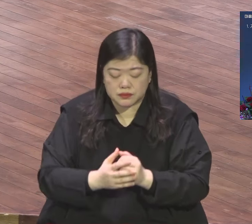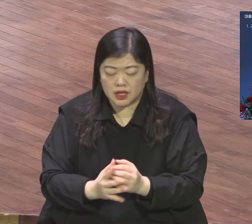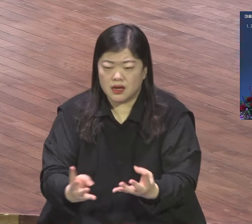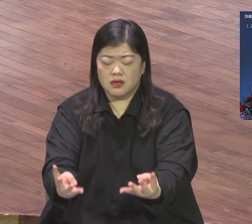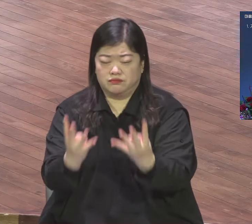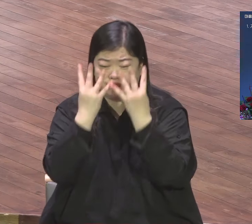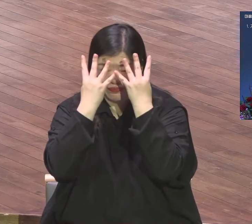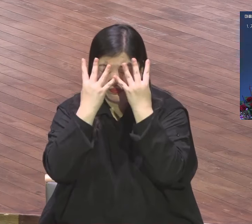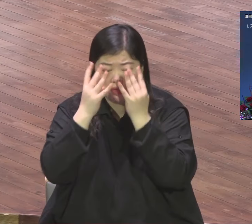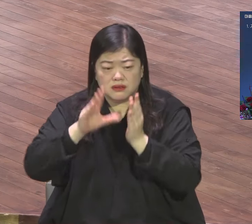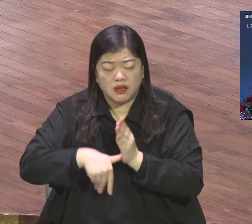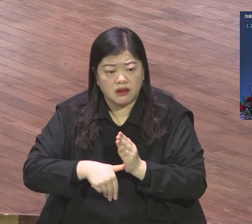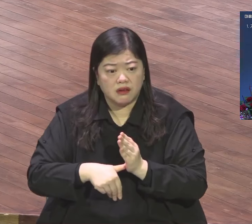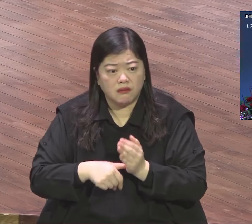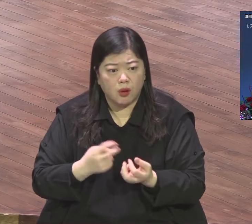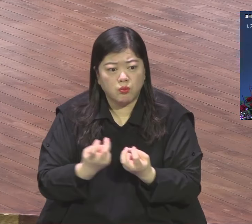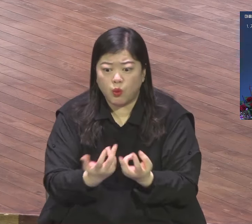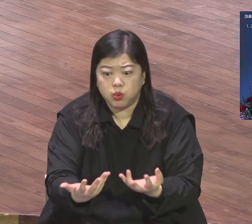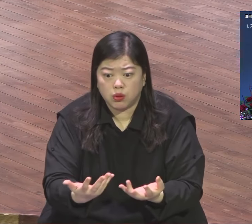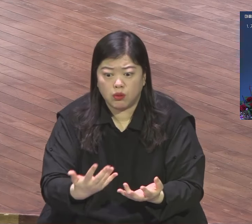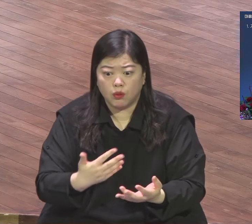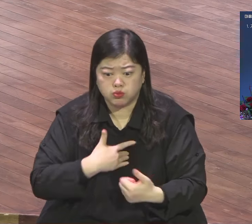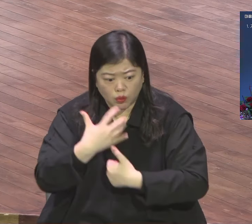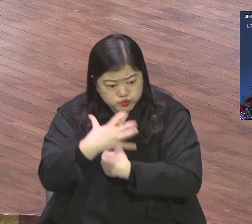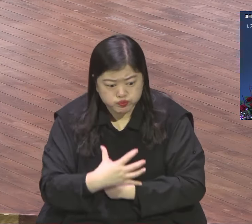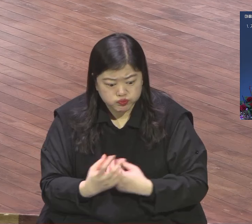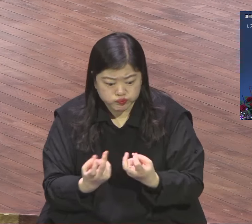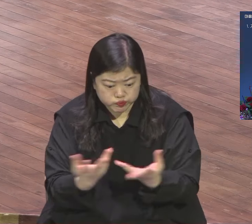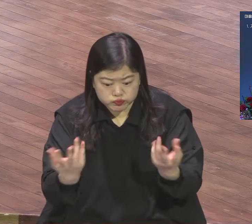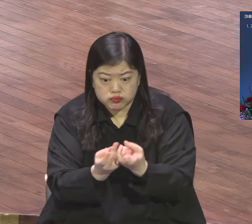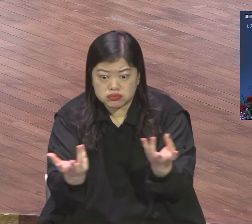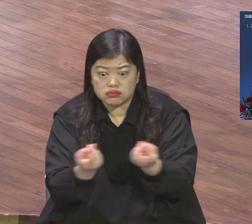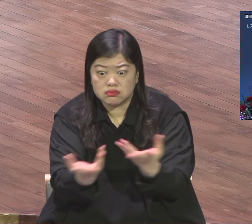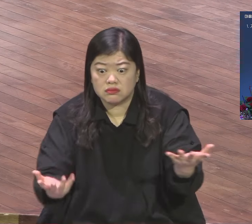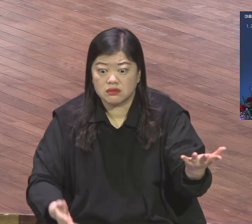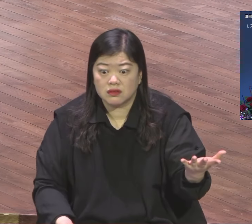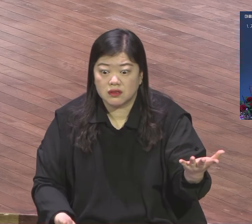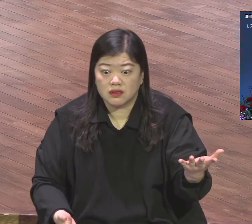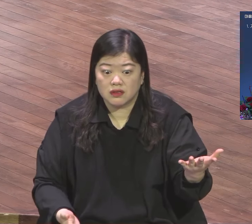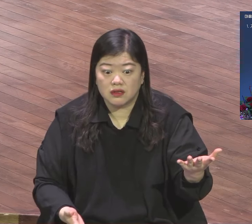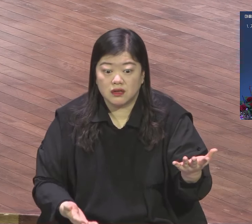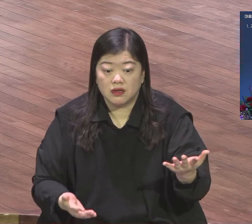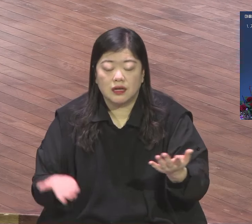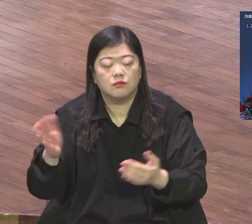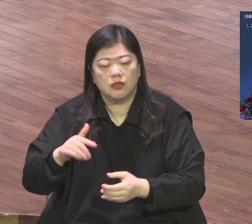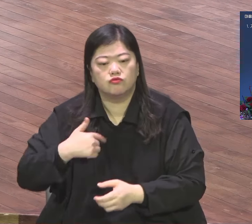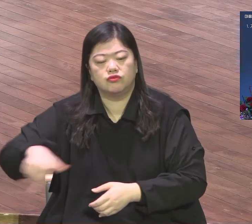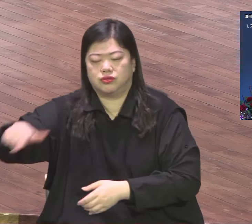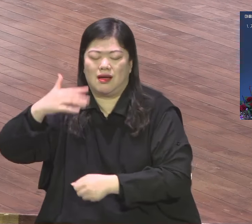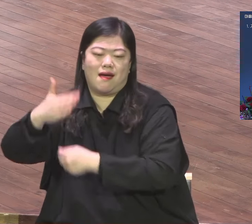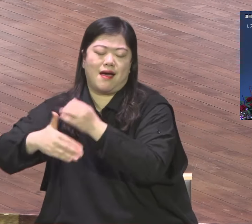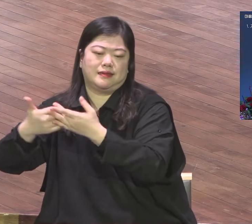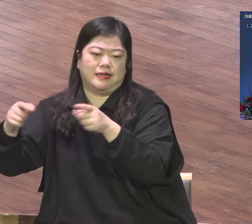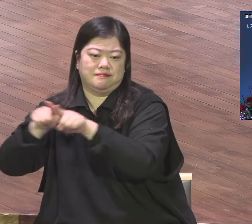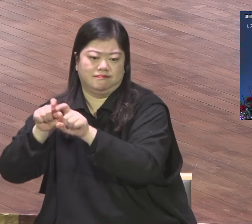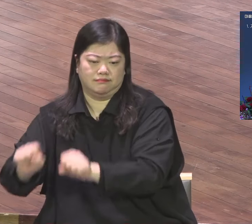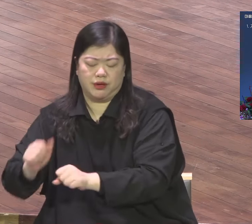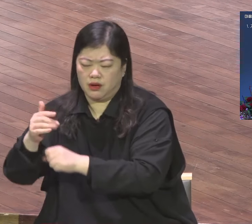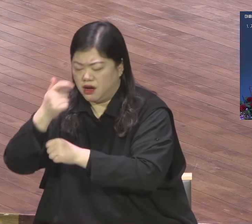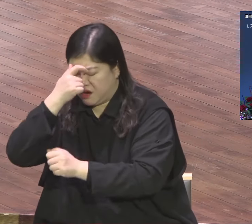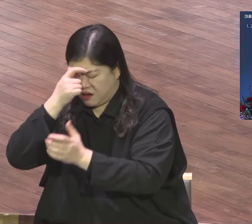말해요. 그럼 기도 안 해. 계속 안 되는데도 기도 안 해. 기도 안 하는 똥꼬집이 있어. 끝까지 안